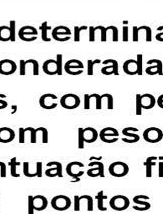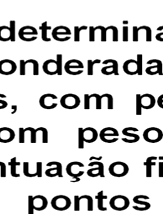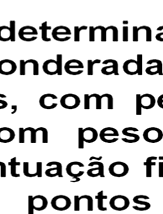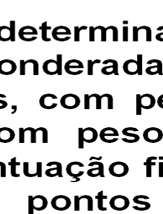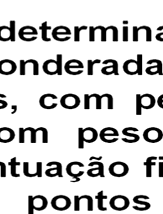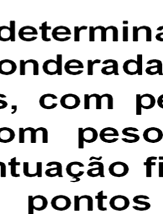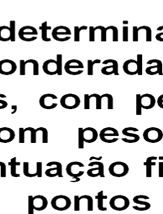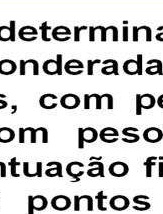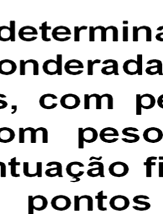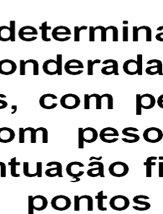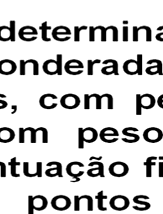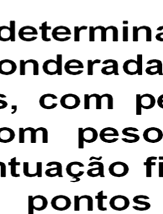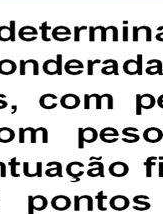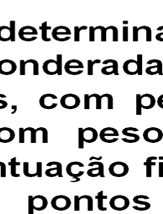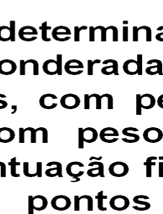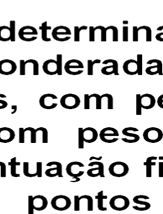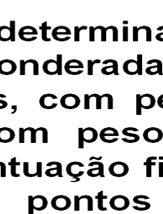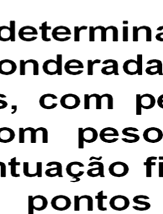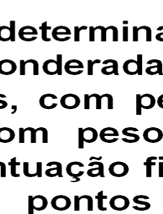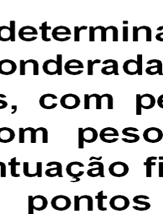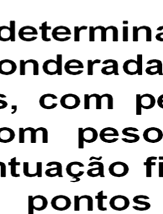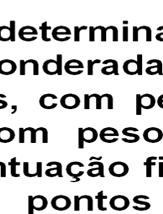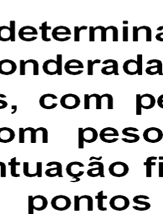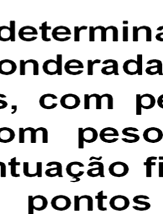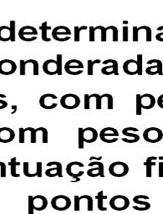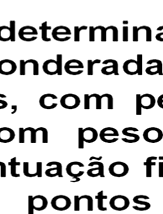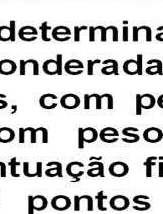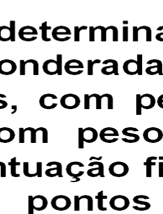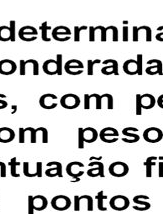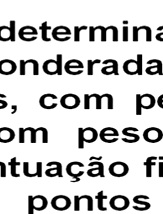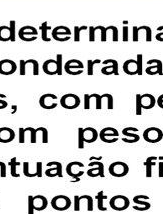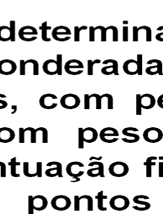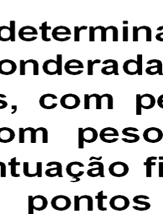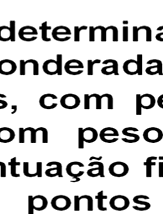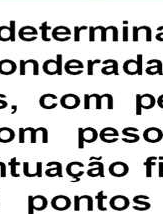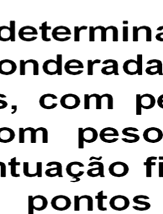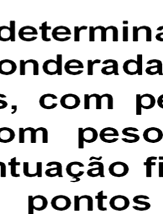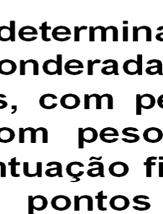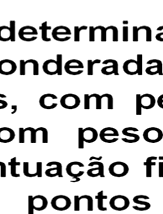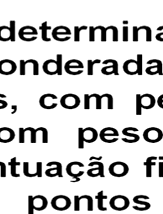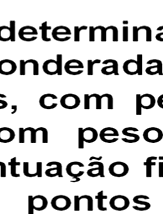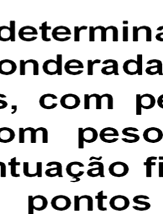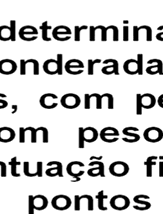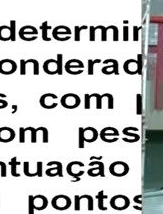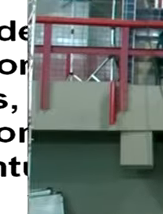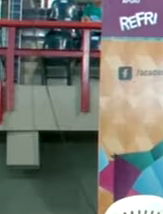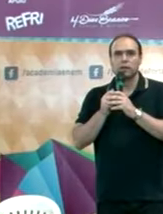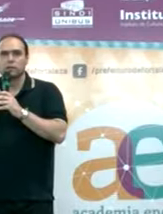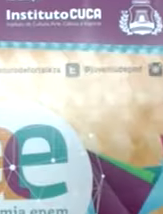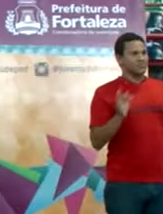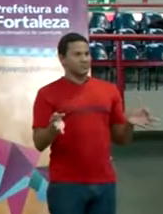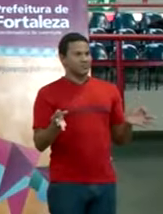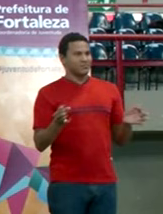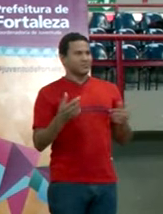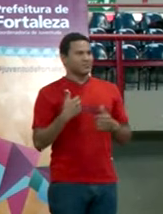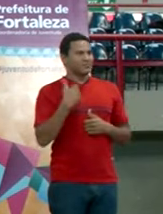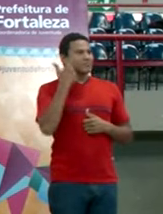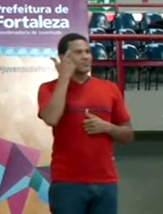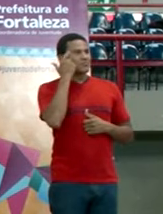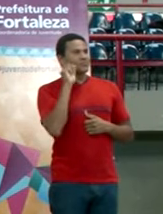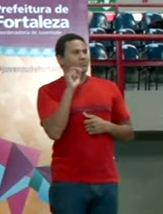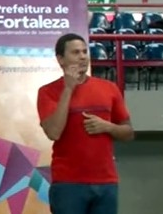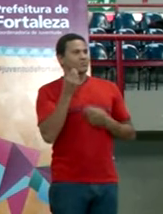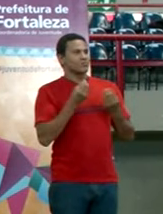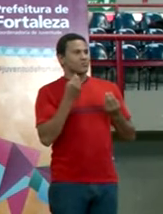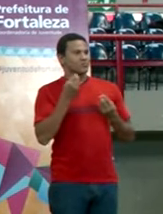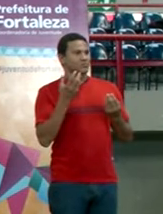147 pontos Se eu quisesse calcular uma média simples o que que eu tinha que fazer se eu quisesse calcular